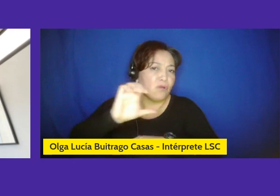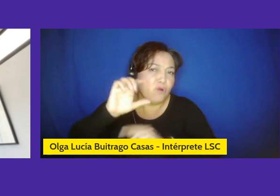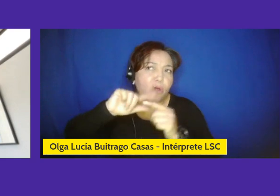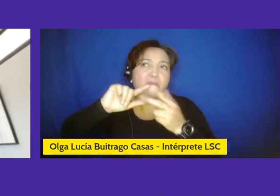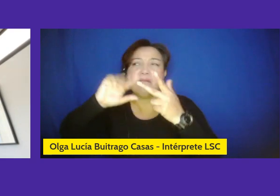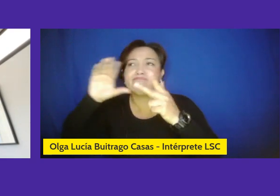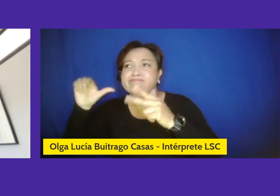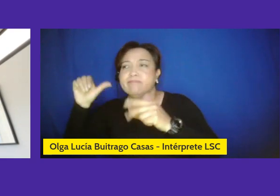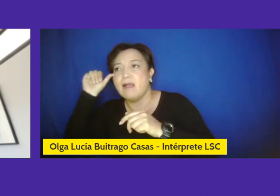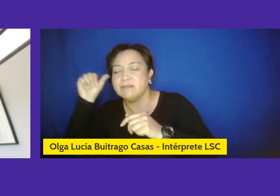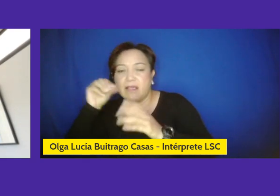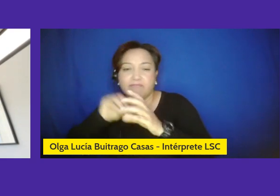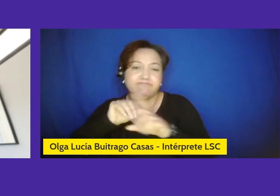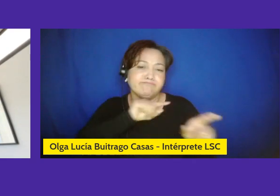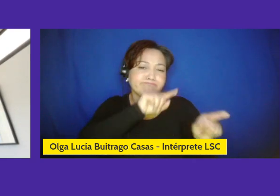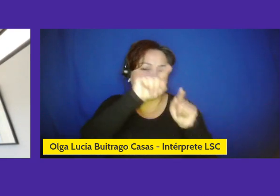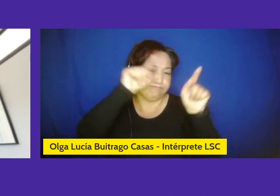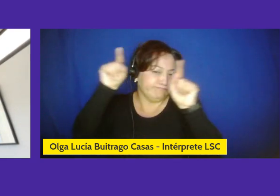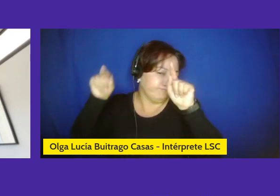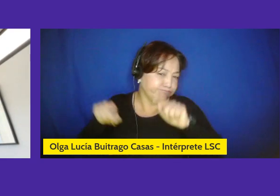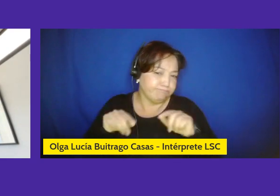cerrar con cada distribuidor local.